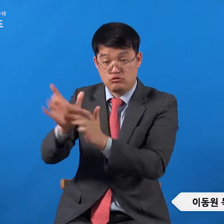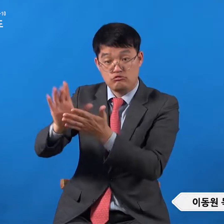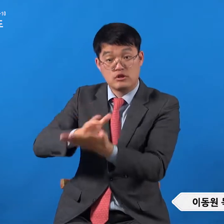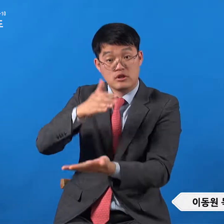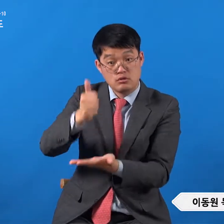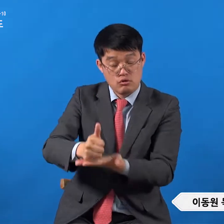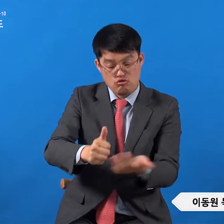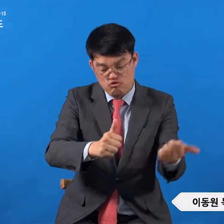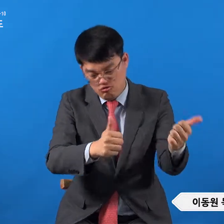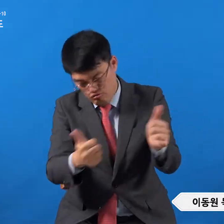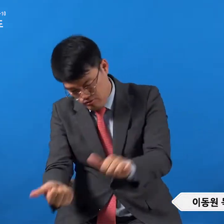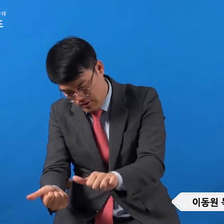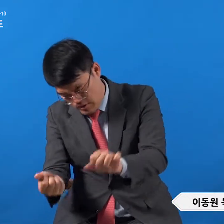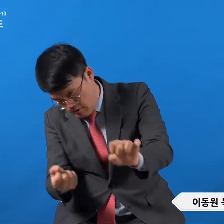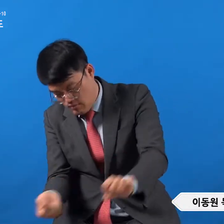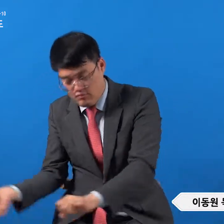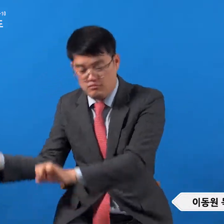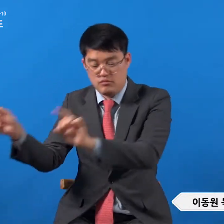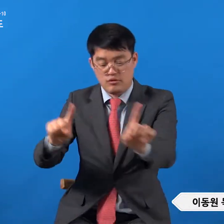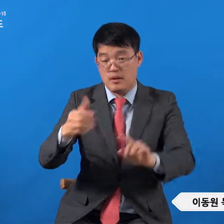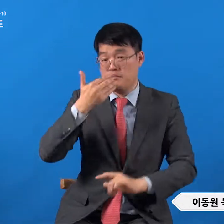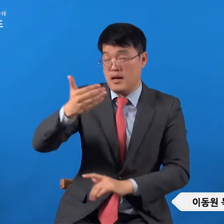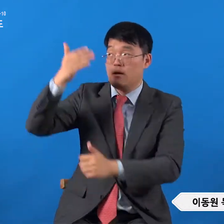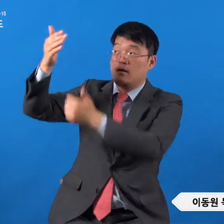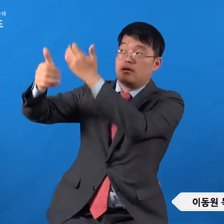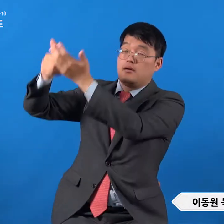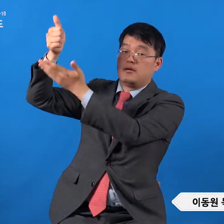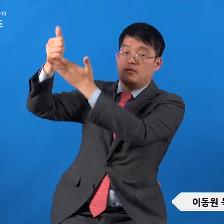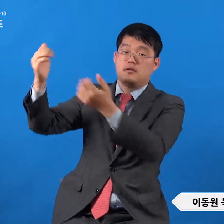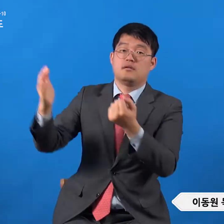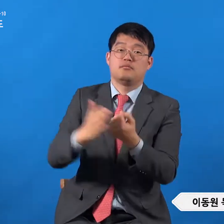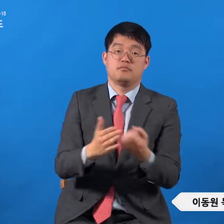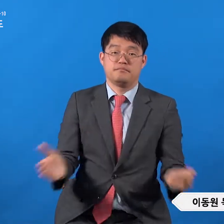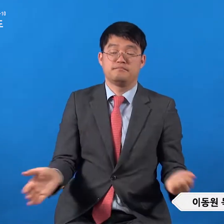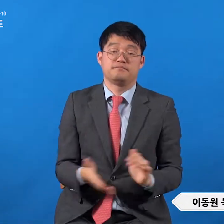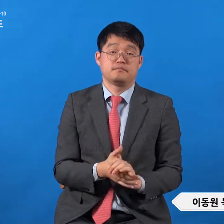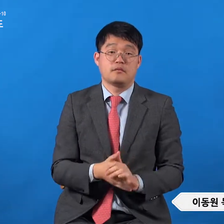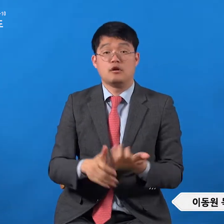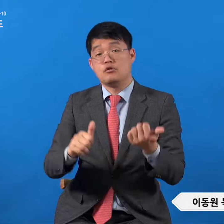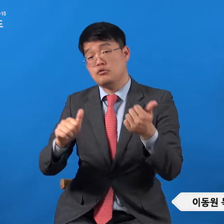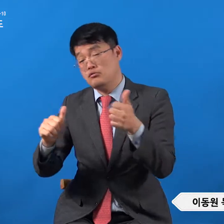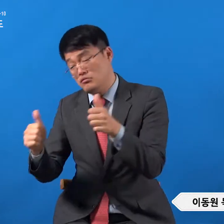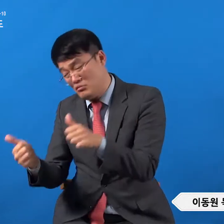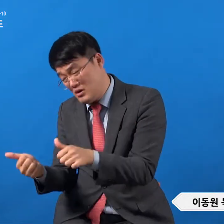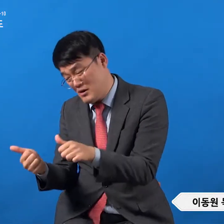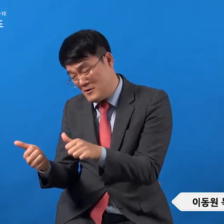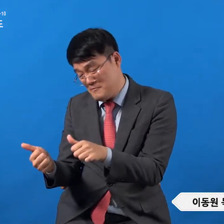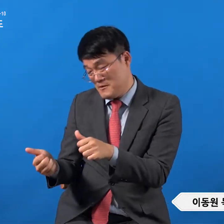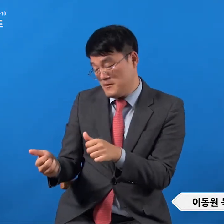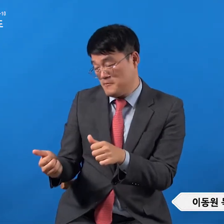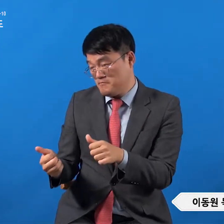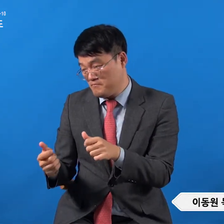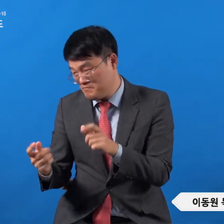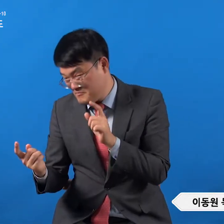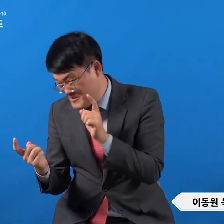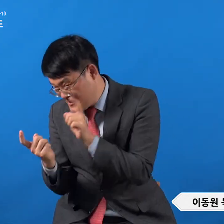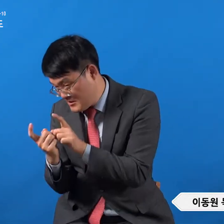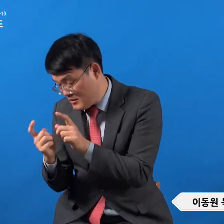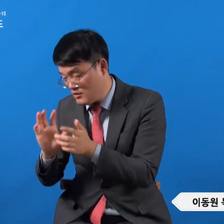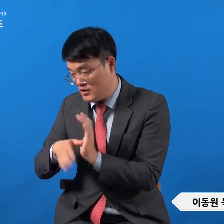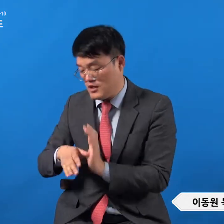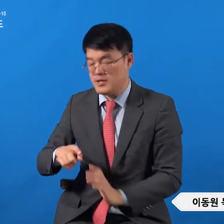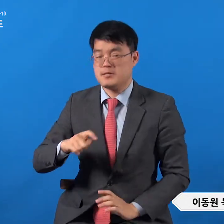그리스도를 죽은 자 가운데서 다시 살리신 하나님이십니다. 죽음 앞에 선 그때야말로 우리가